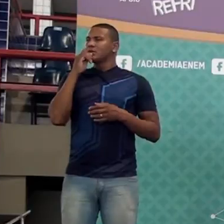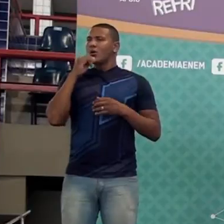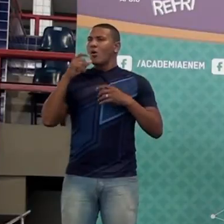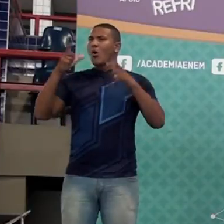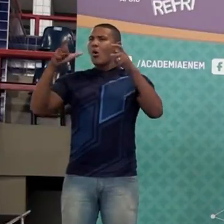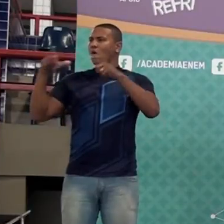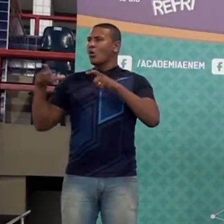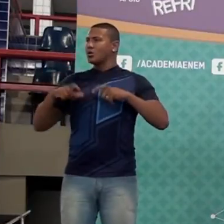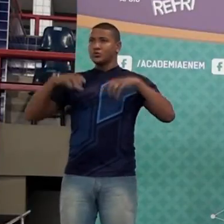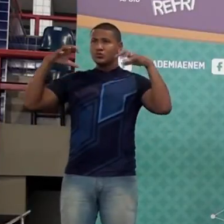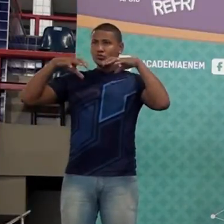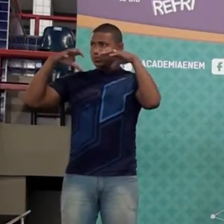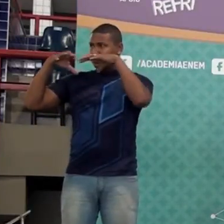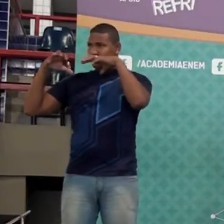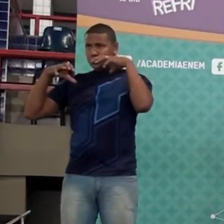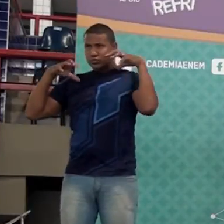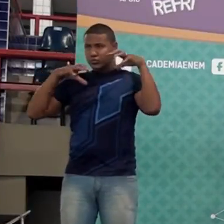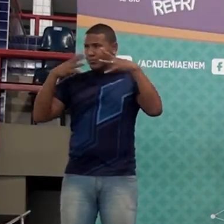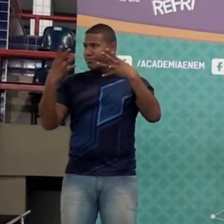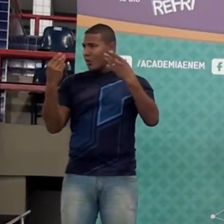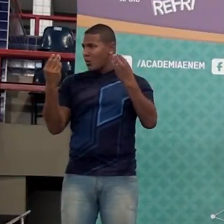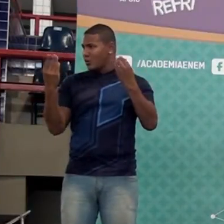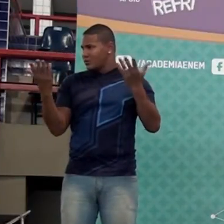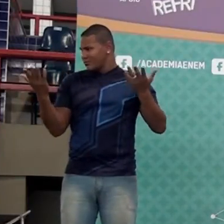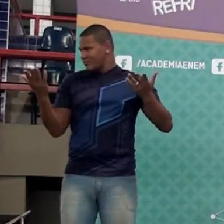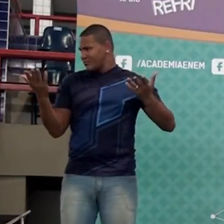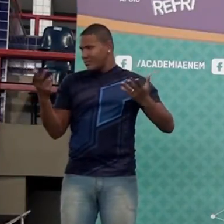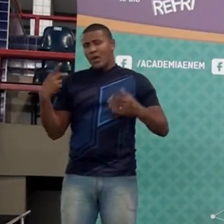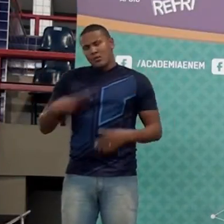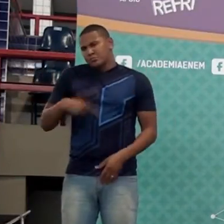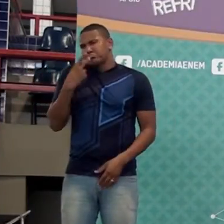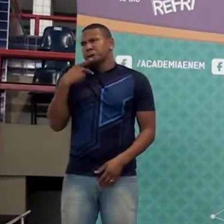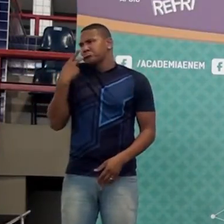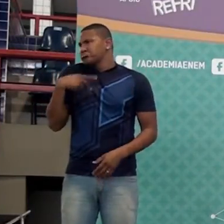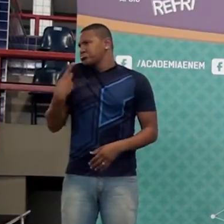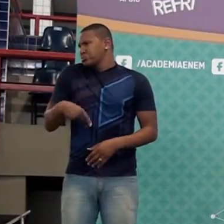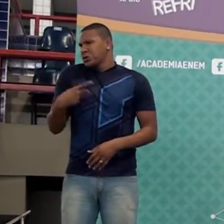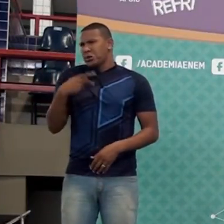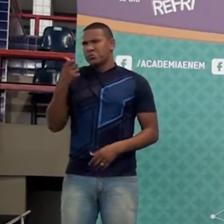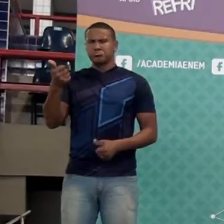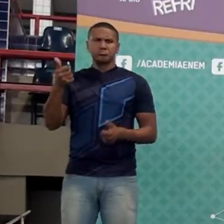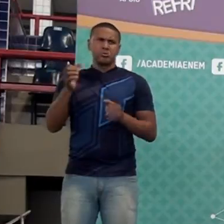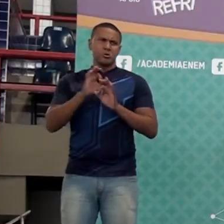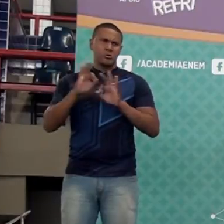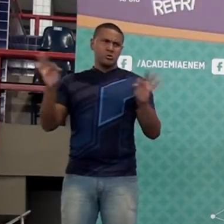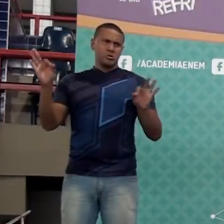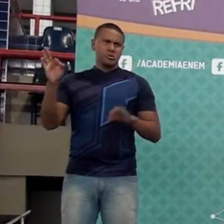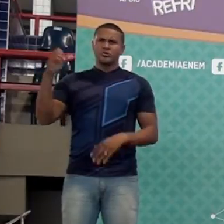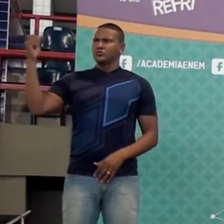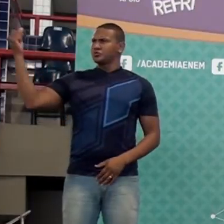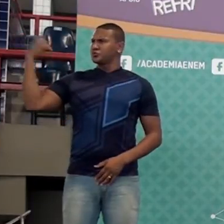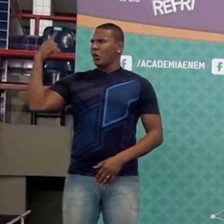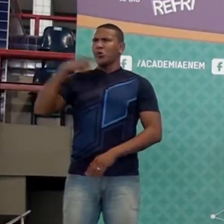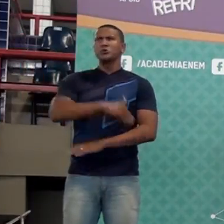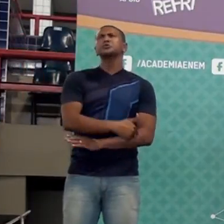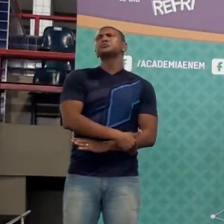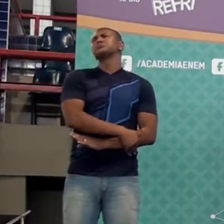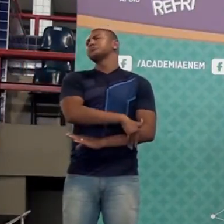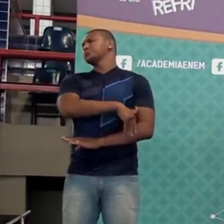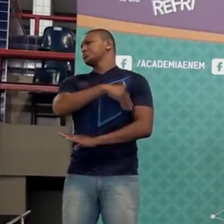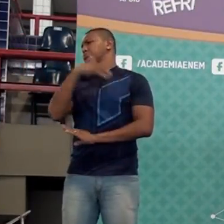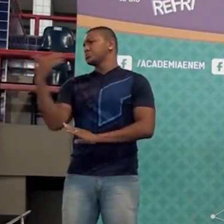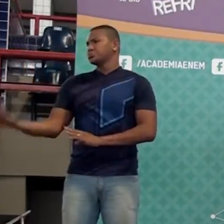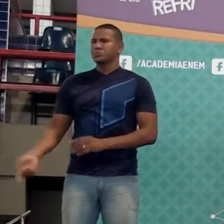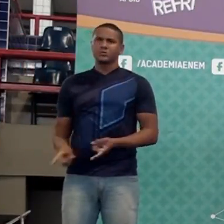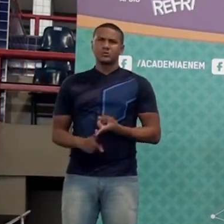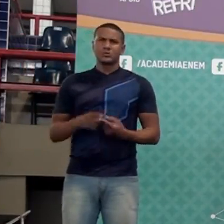ser legal para utilizar a energia solar. Aqui no Ceará não, é de boa, né? Aqui tem sol o ano todo, dificilmente, a maioria dos dias